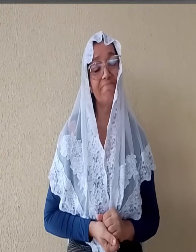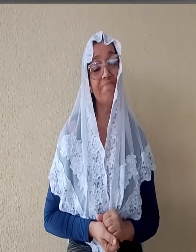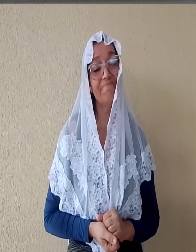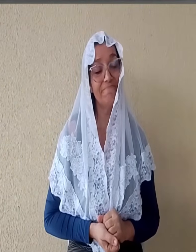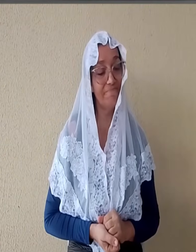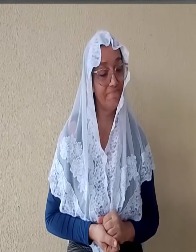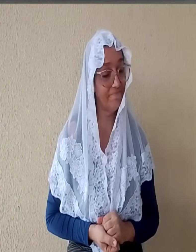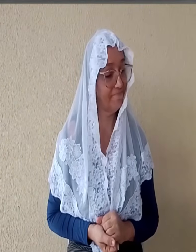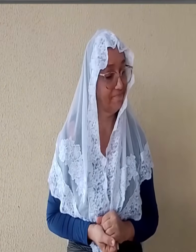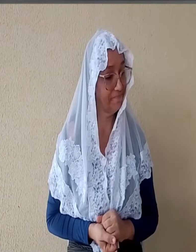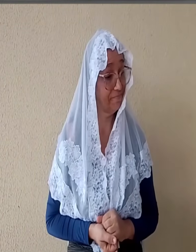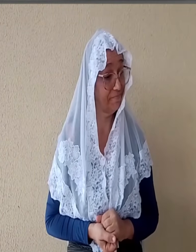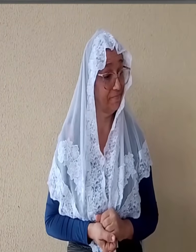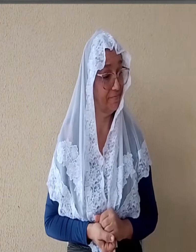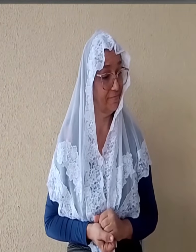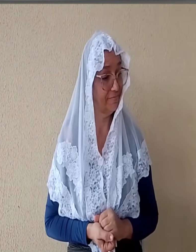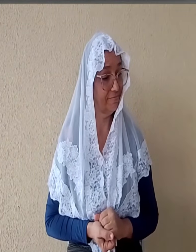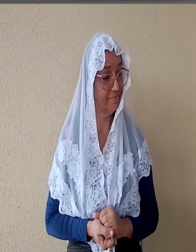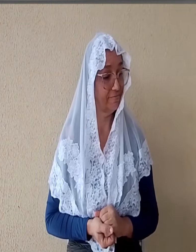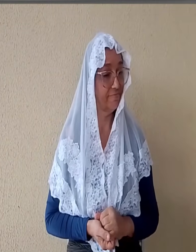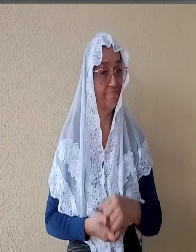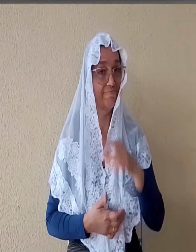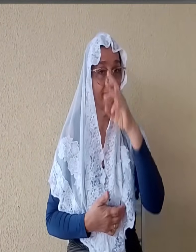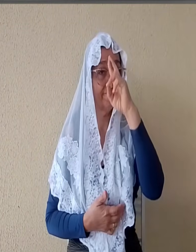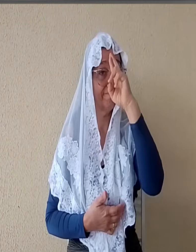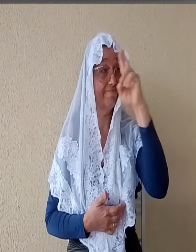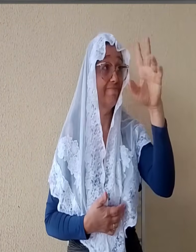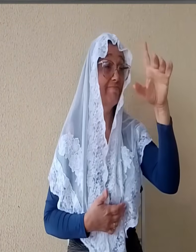iguarias, não podia